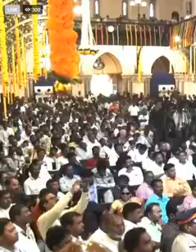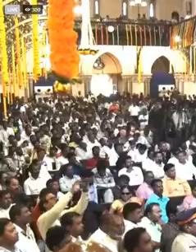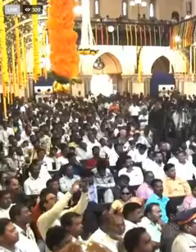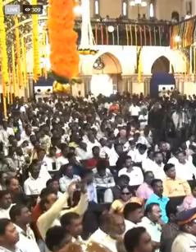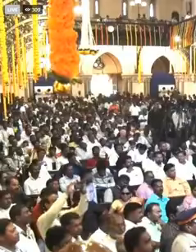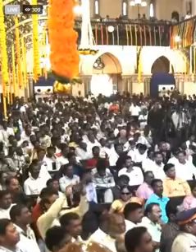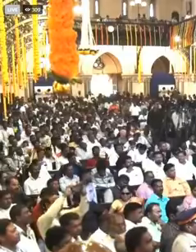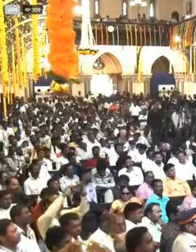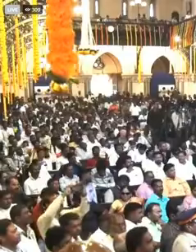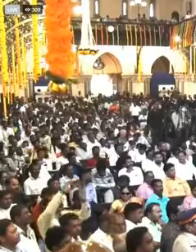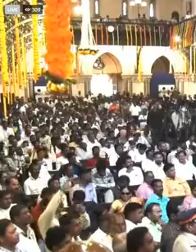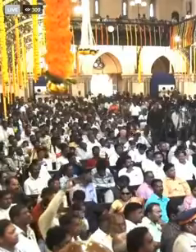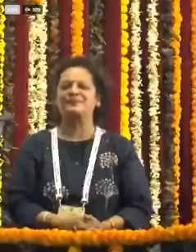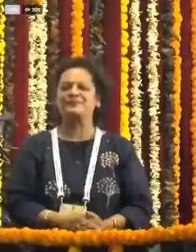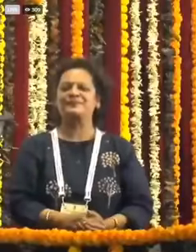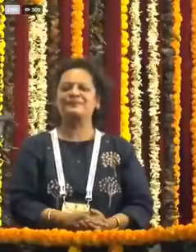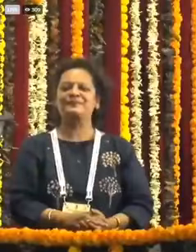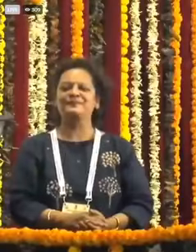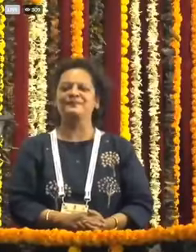यासाठी खरं म्हणजे